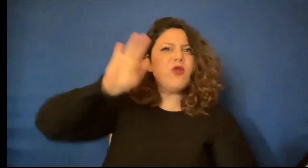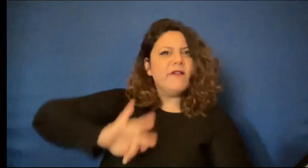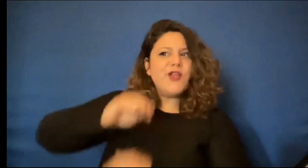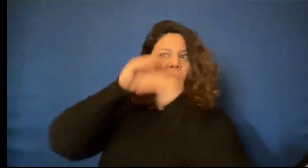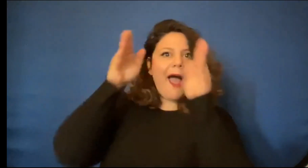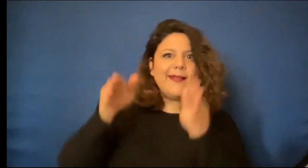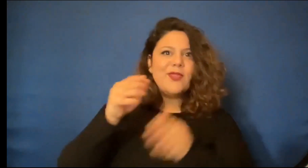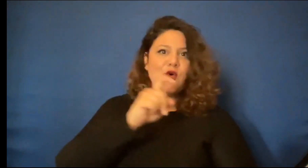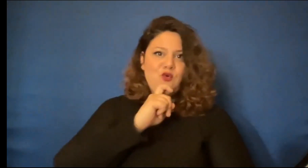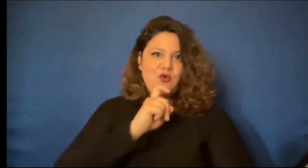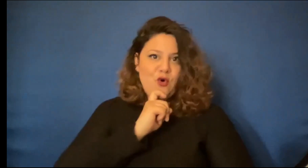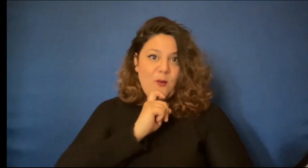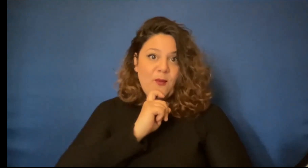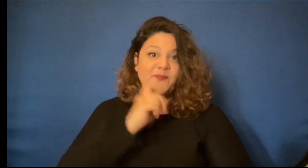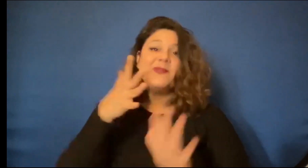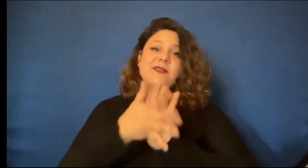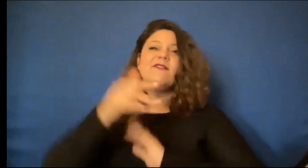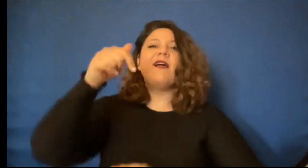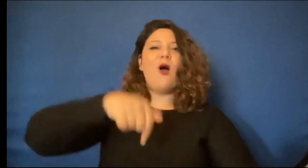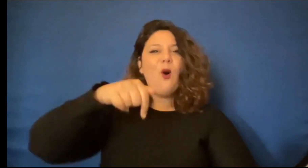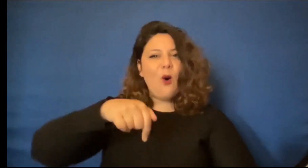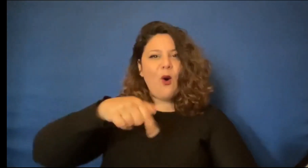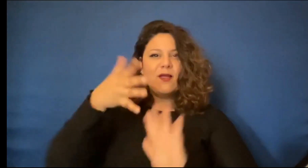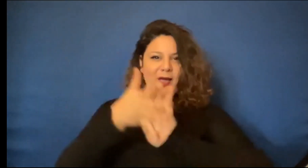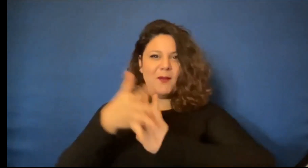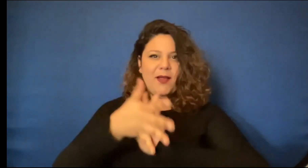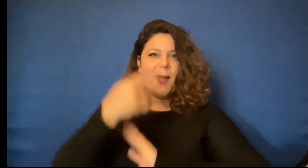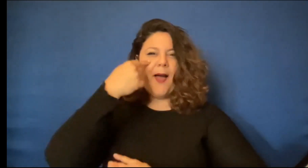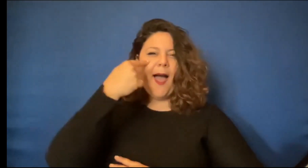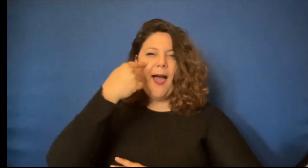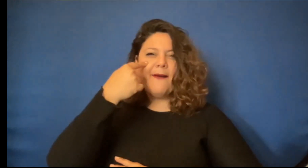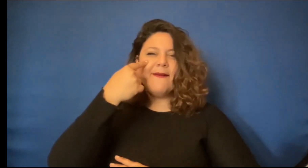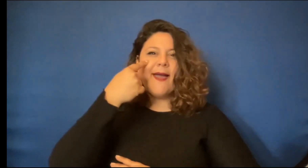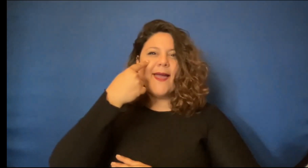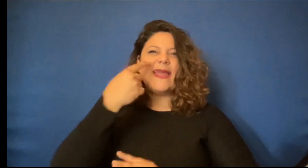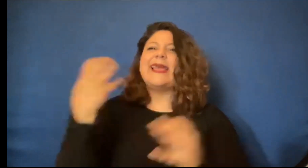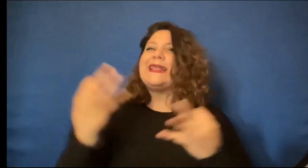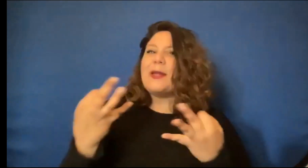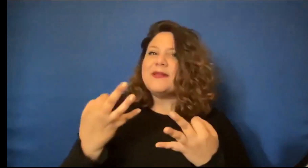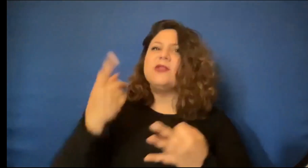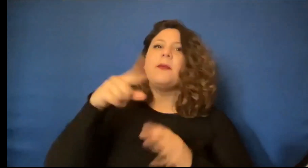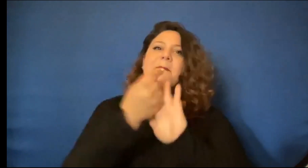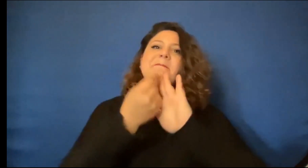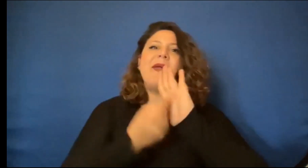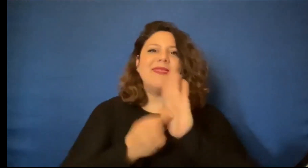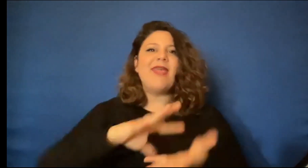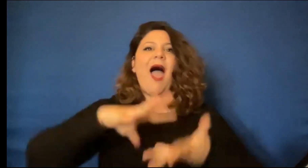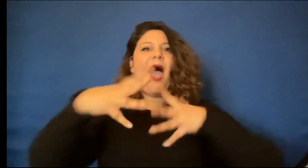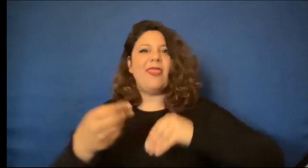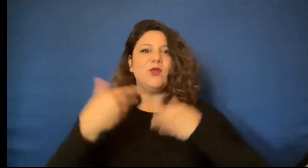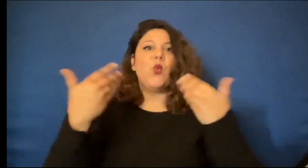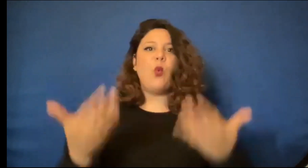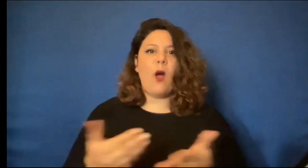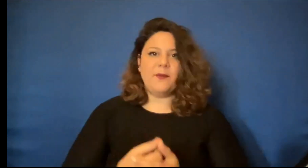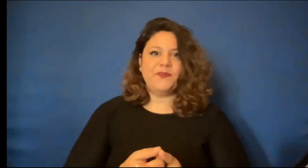En definitiva, hoy vamos a ver cómo detectar qué está pasando y qué medidas tomar para ello. Para ello vamos